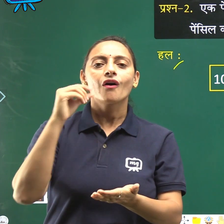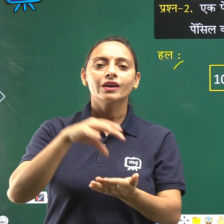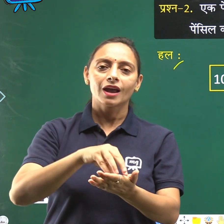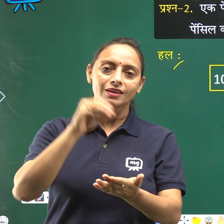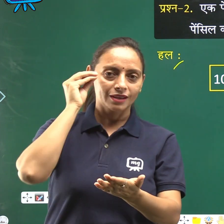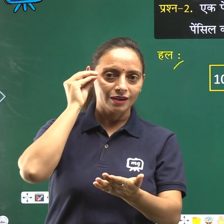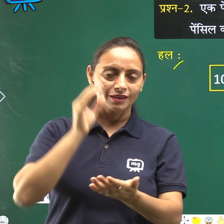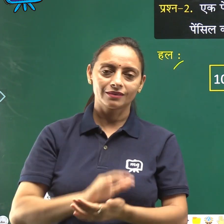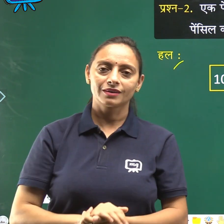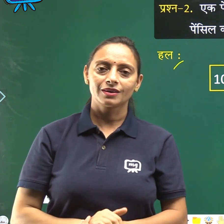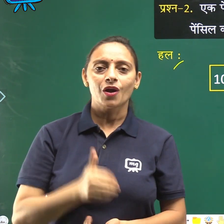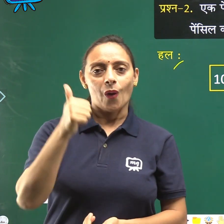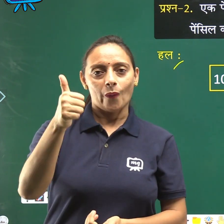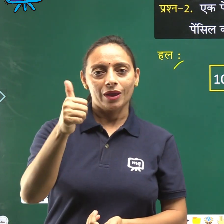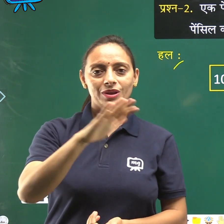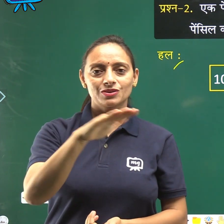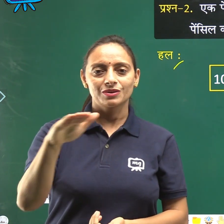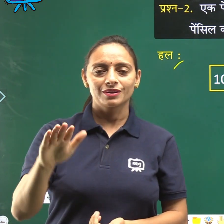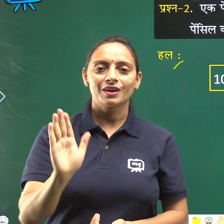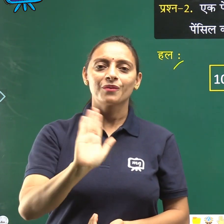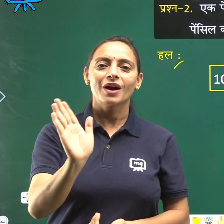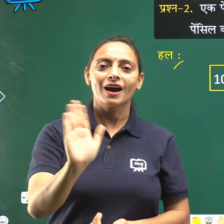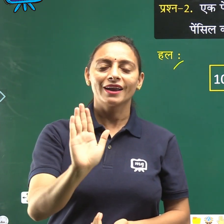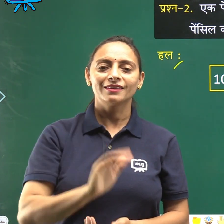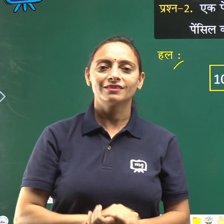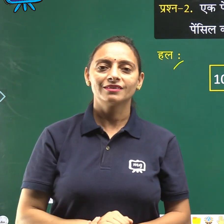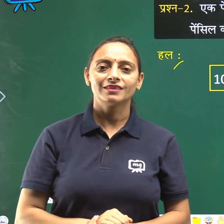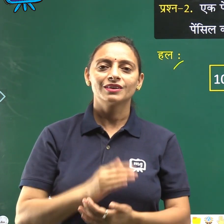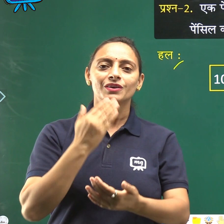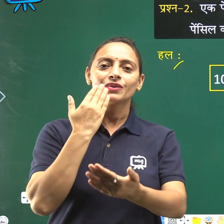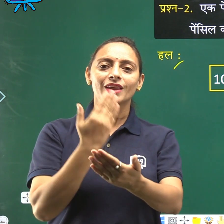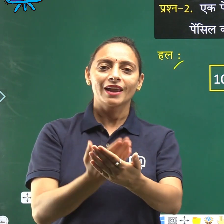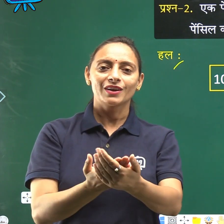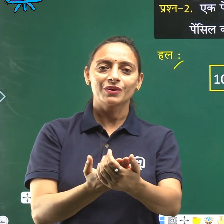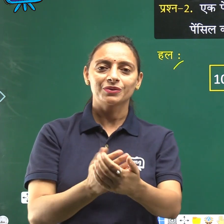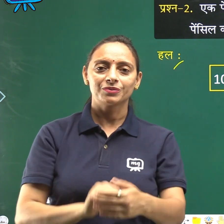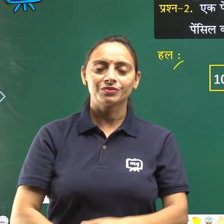करना है। ओके बच्चों, बाय बच्चों, थैंक यू।